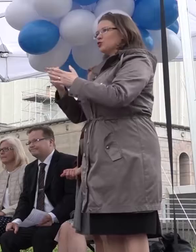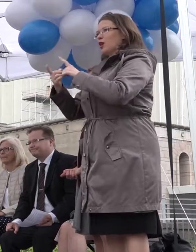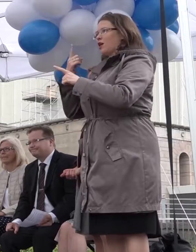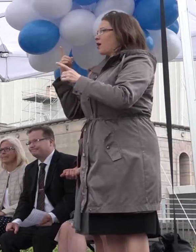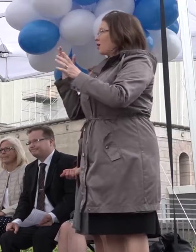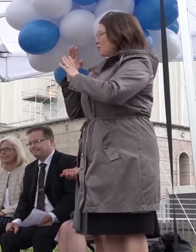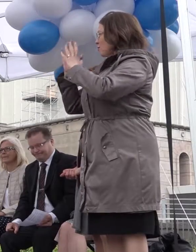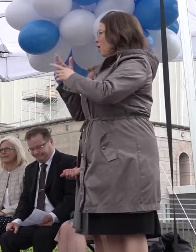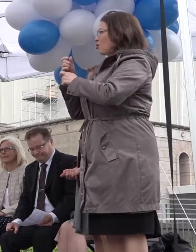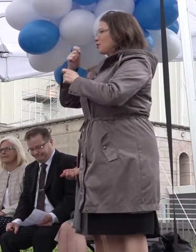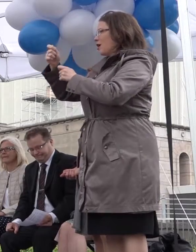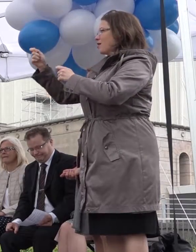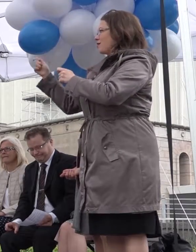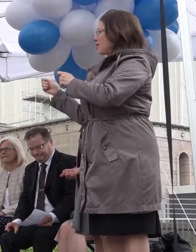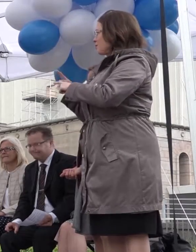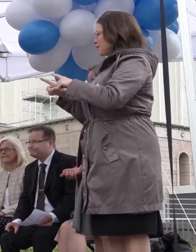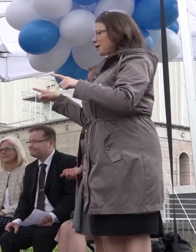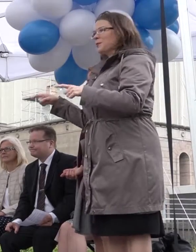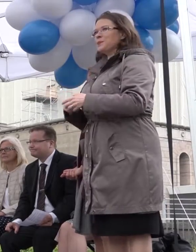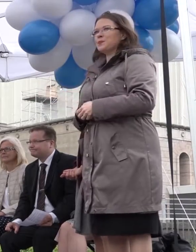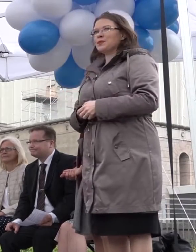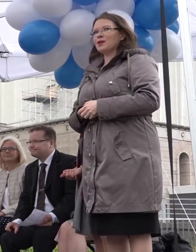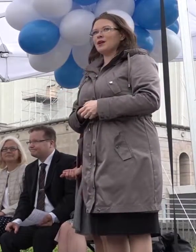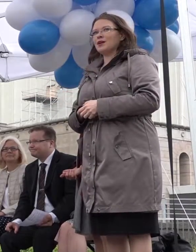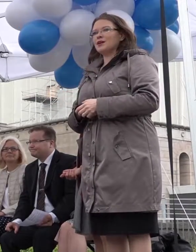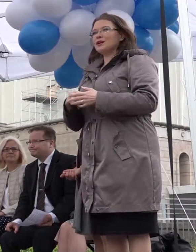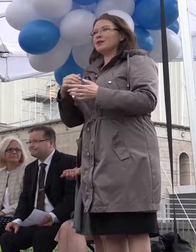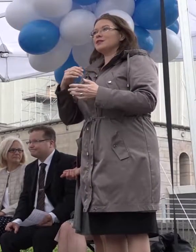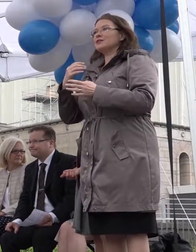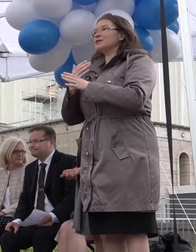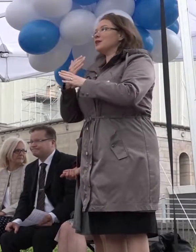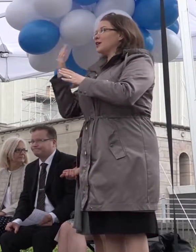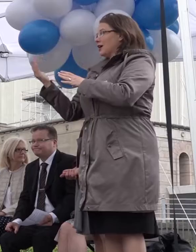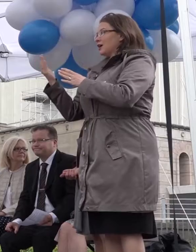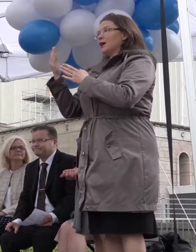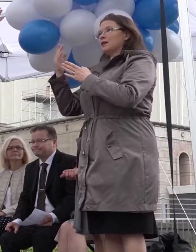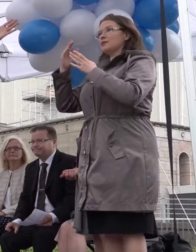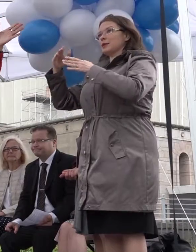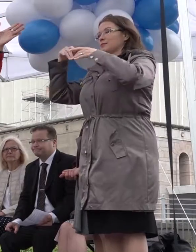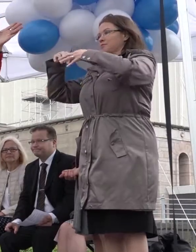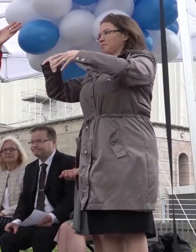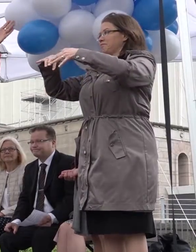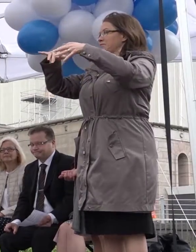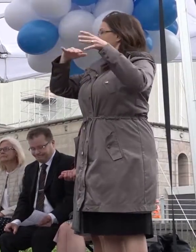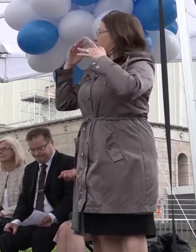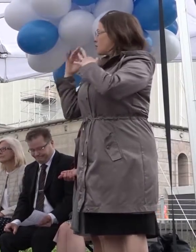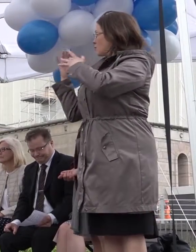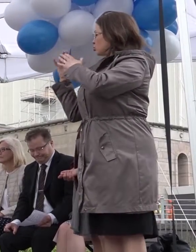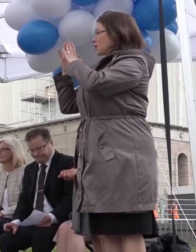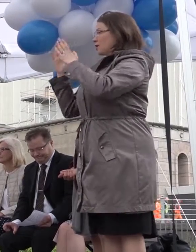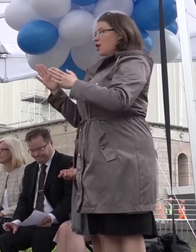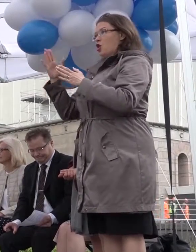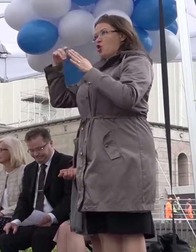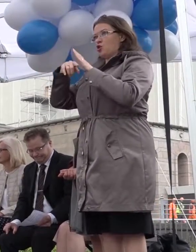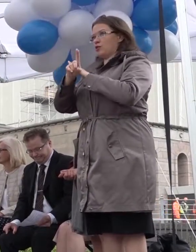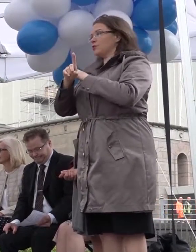halukkaille. Ja sitten on tarkoitus siirtyä täältä kulkueena tuonne musiikkitalolle, jossa